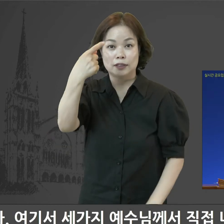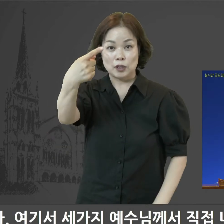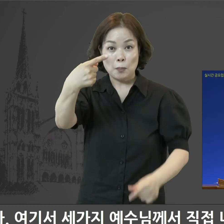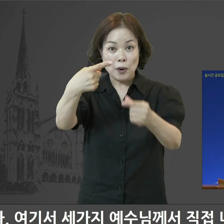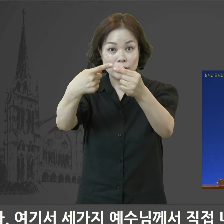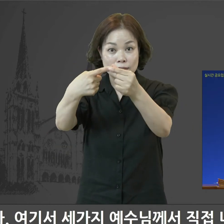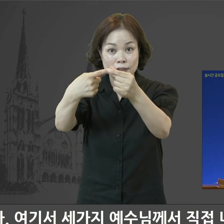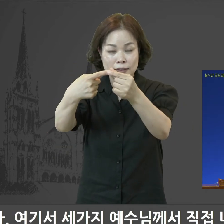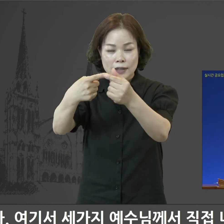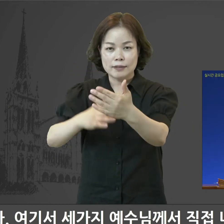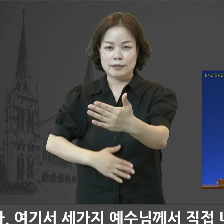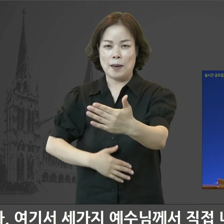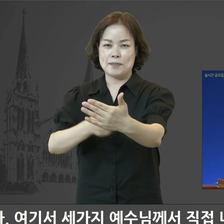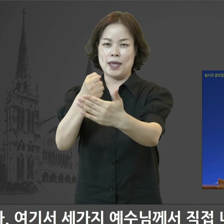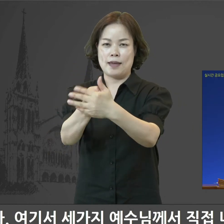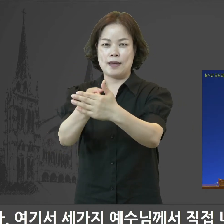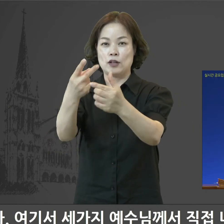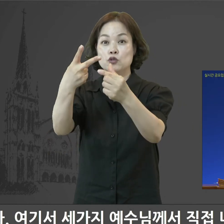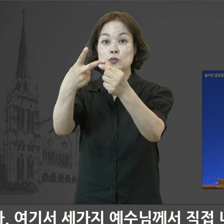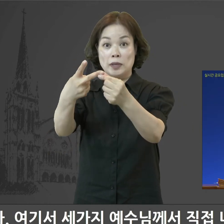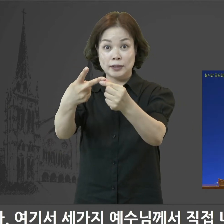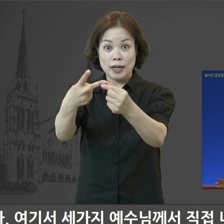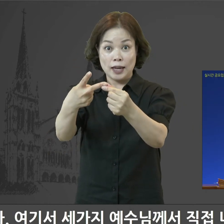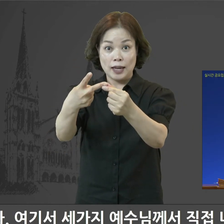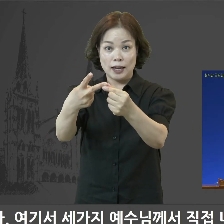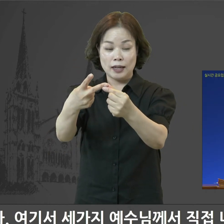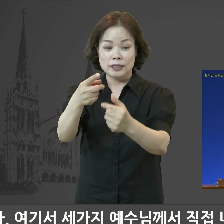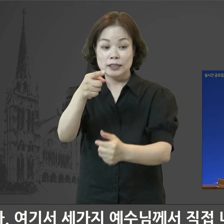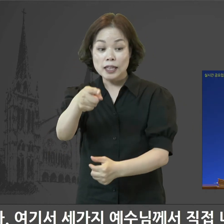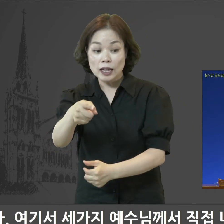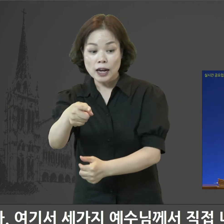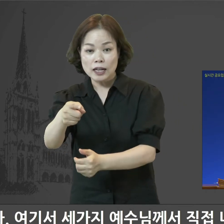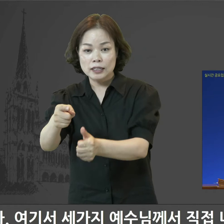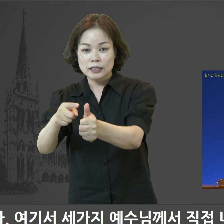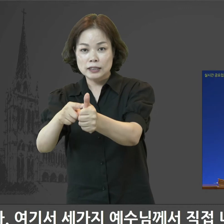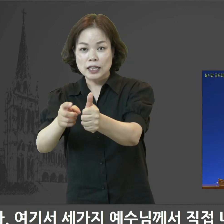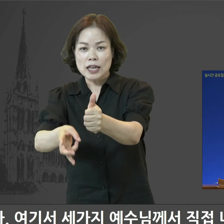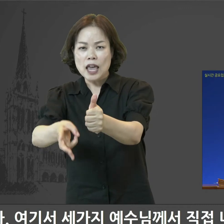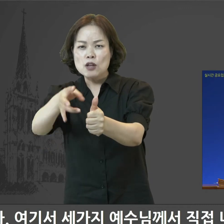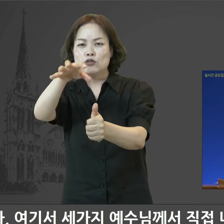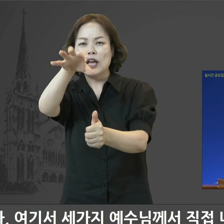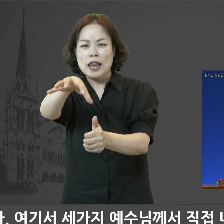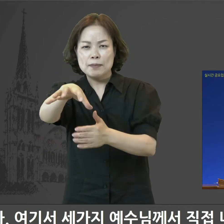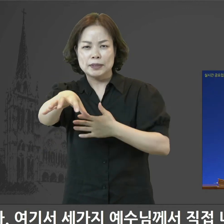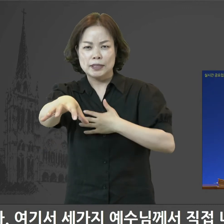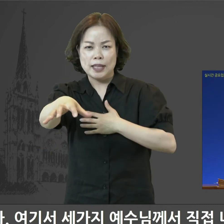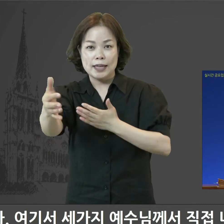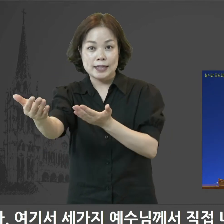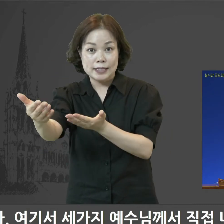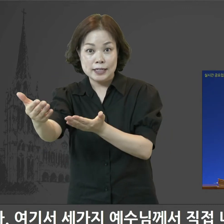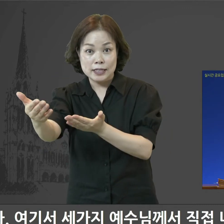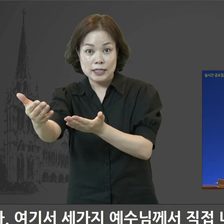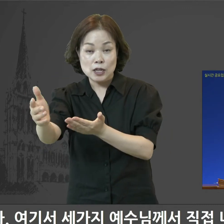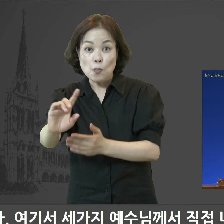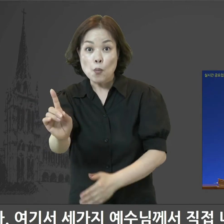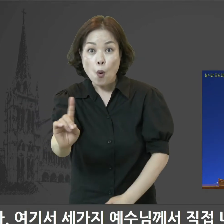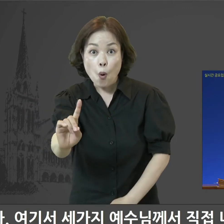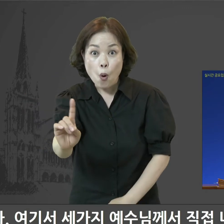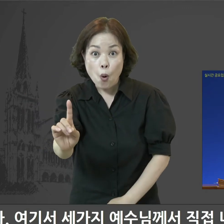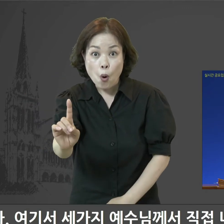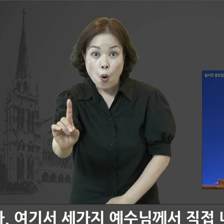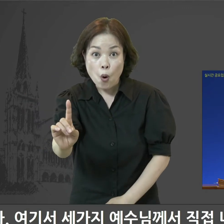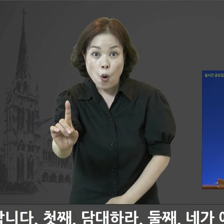게 담대하라. 두 번째, 내가 예루살렘에서 나의 일을 뭐한 것